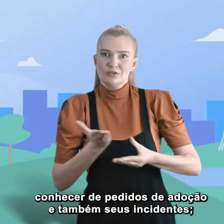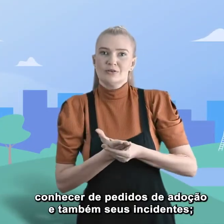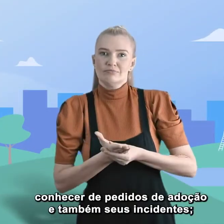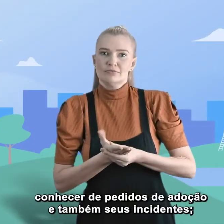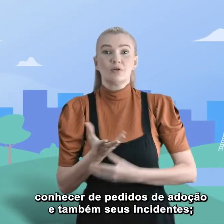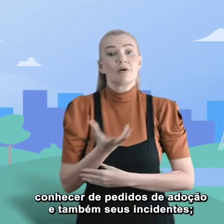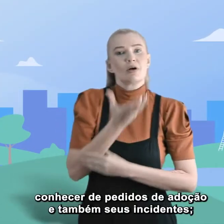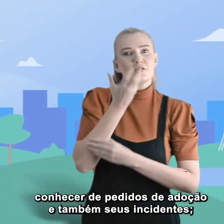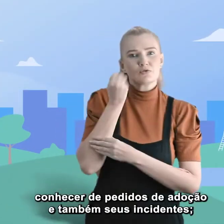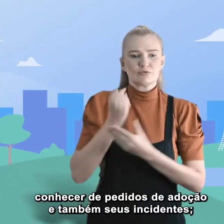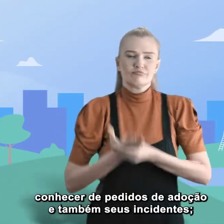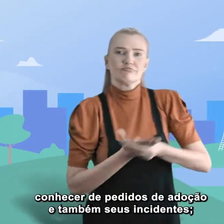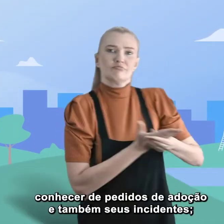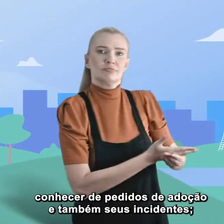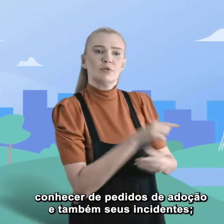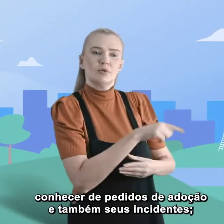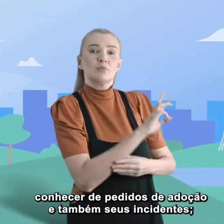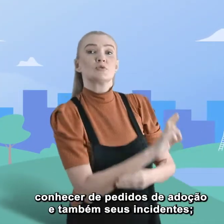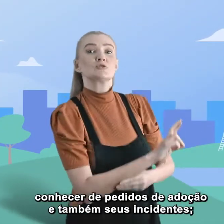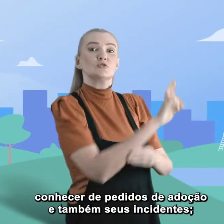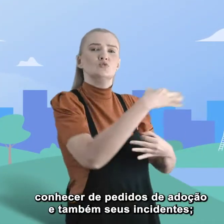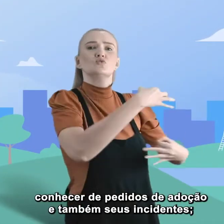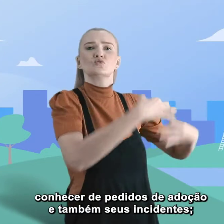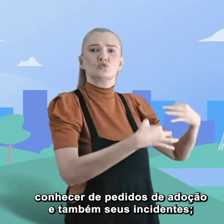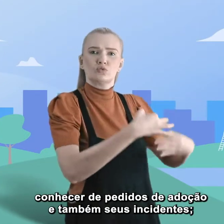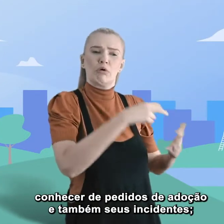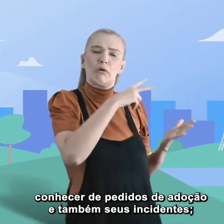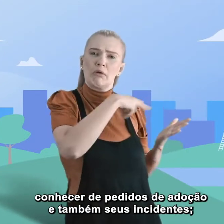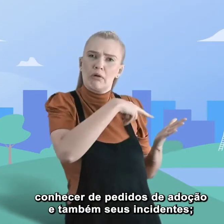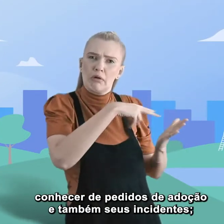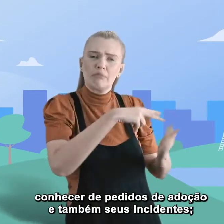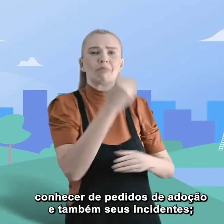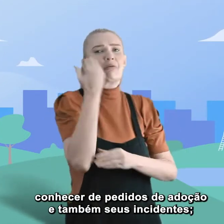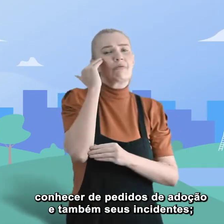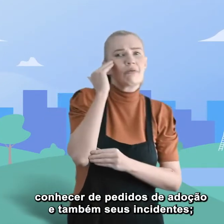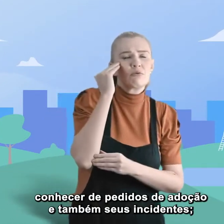Conhecer de pedidos de adoção e também seus incidentes.